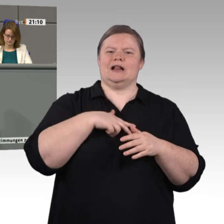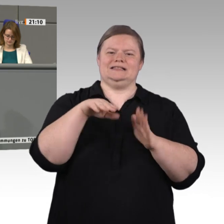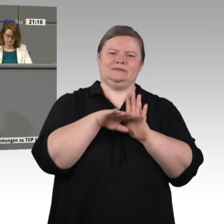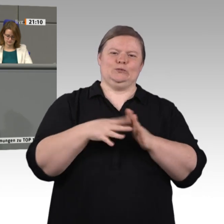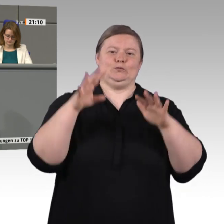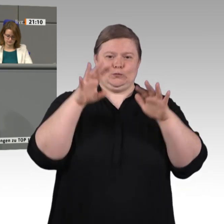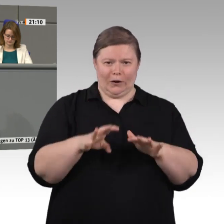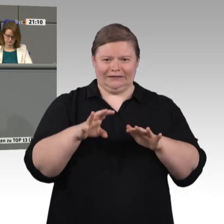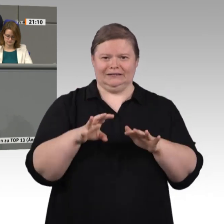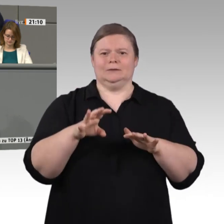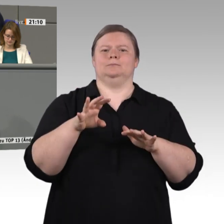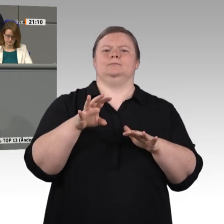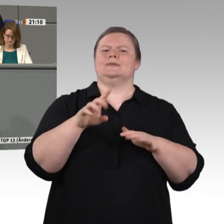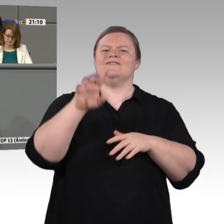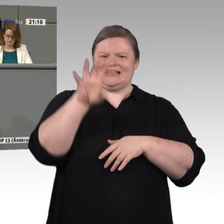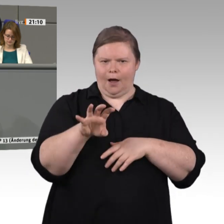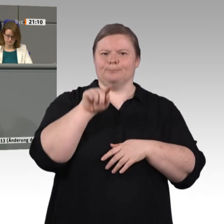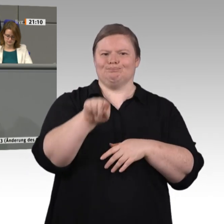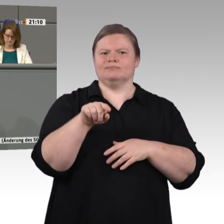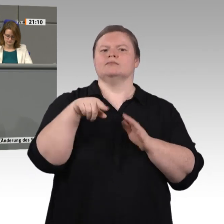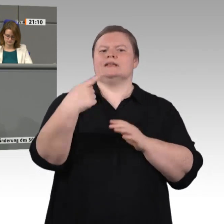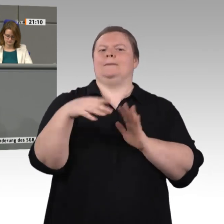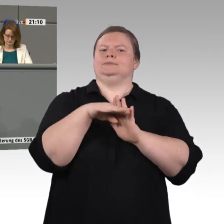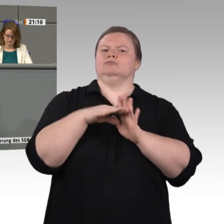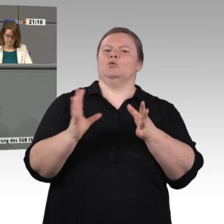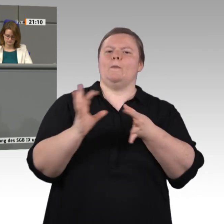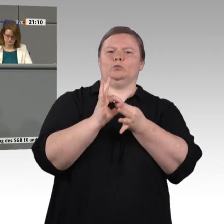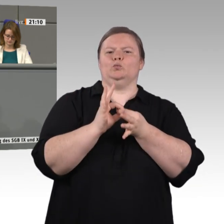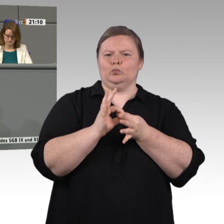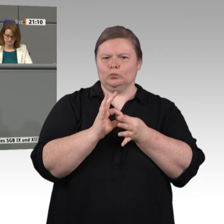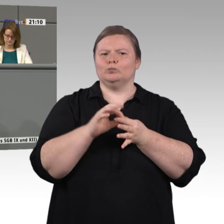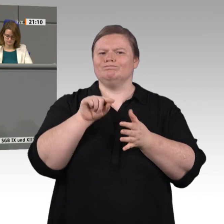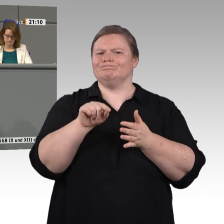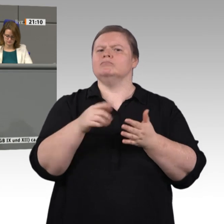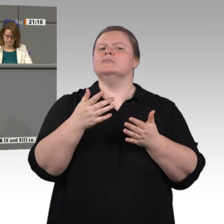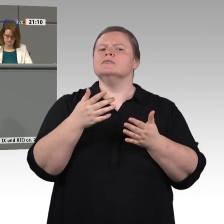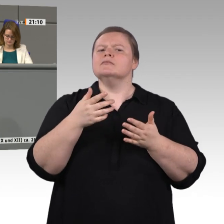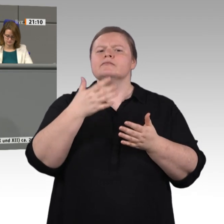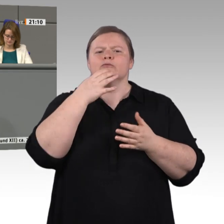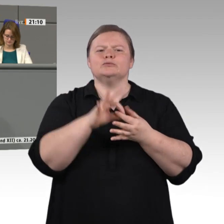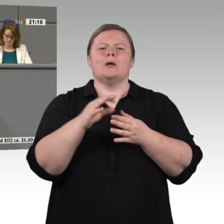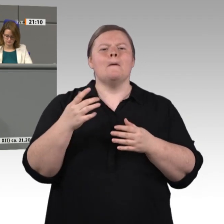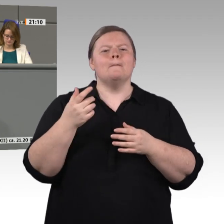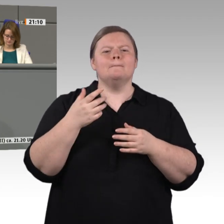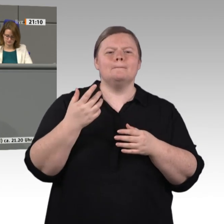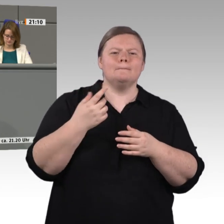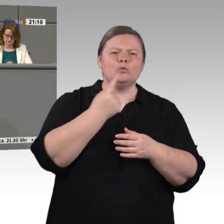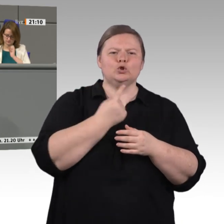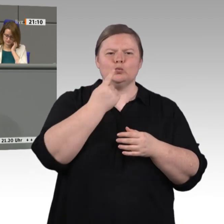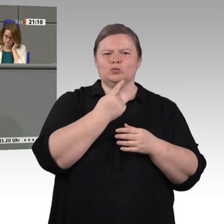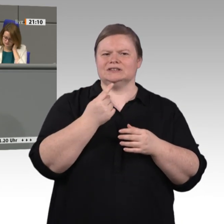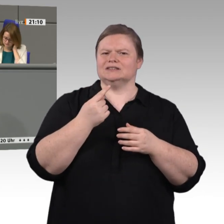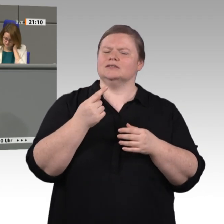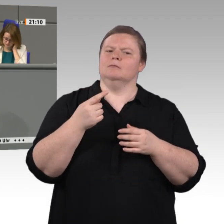stigmatisiert die Leistung dieser Menschen, die eben deutlich mehr leisten können. Wir müssen gerade für Menschen